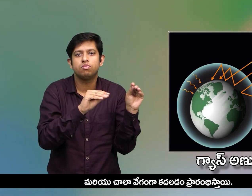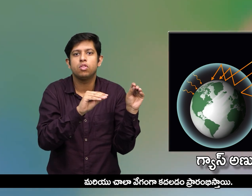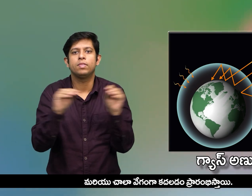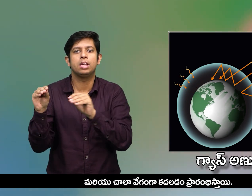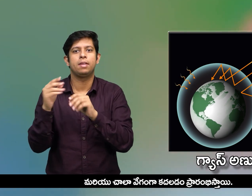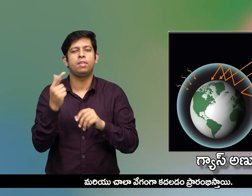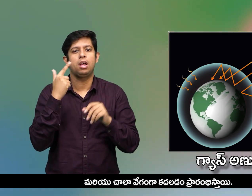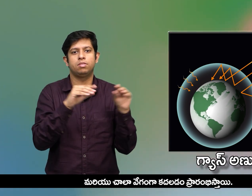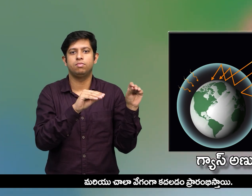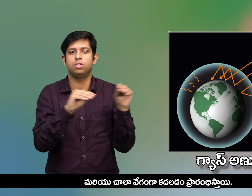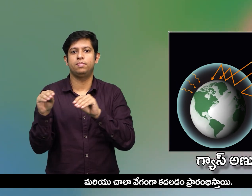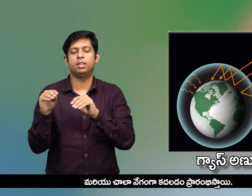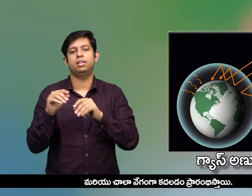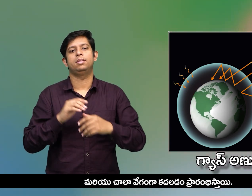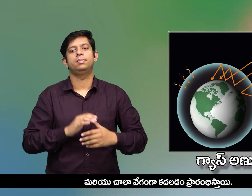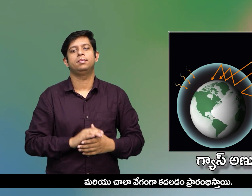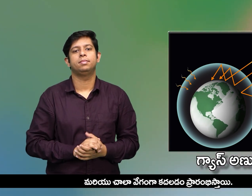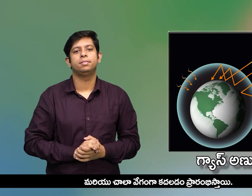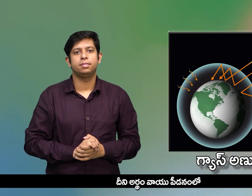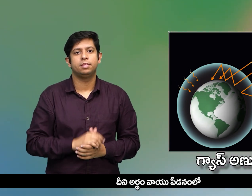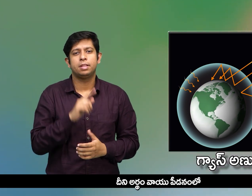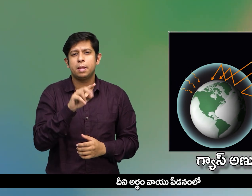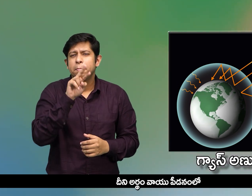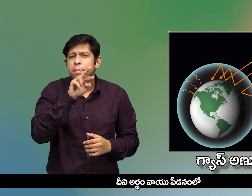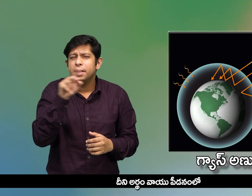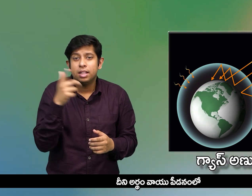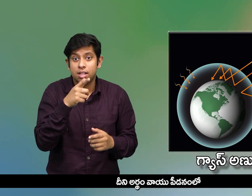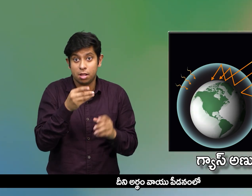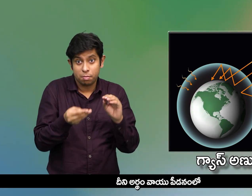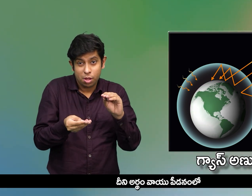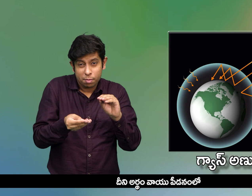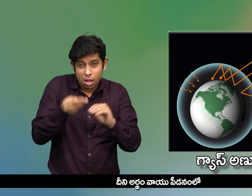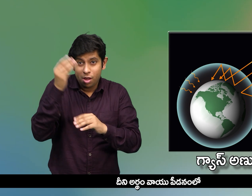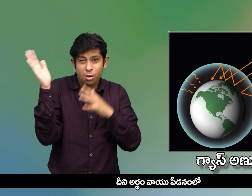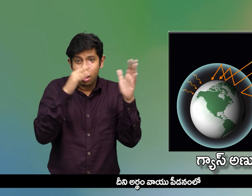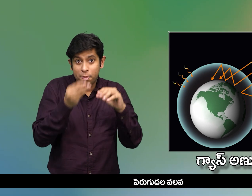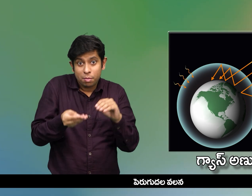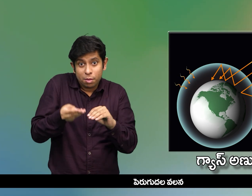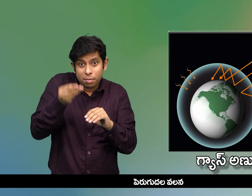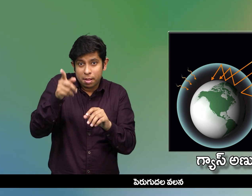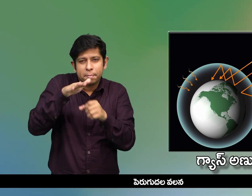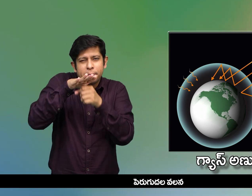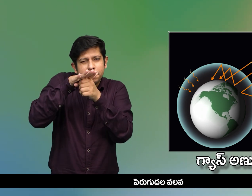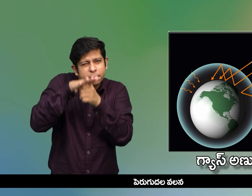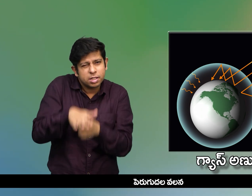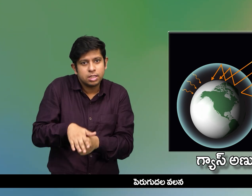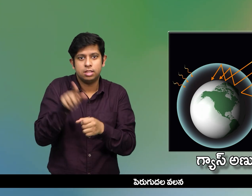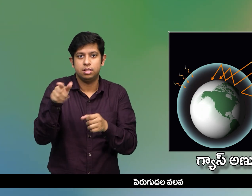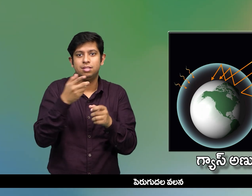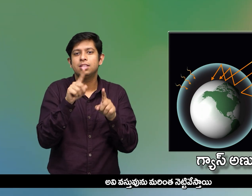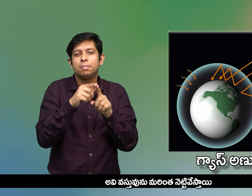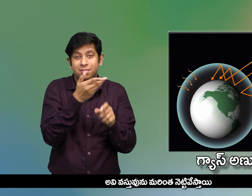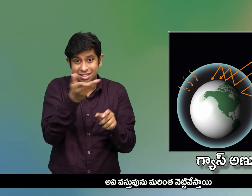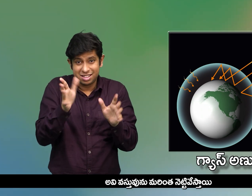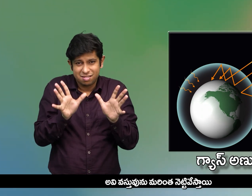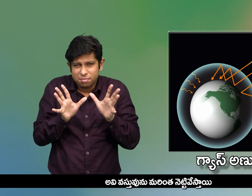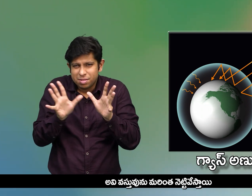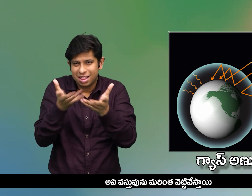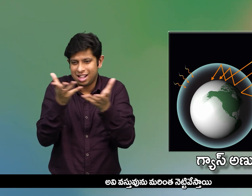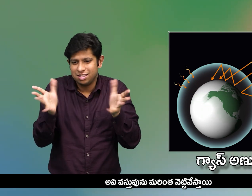కదలడం ప్రారంభిస్తాయి. దీని అర్థం వాయు పీడనంలో పెరుగుదల వలన అవి వస్తువును